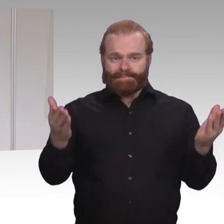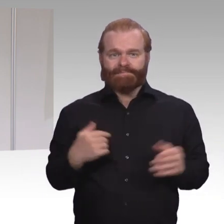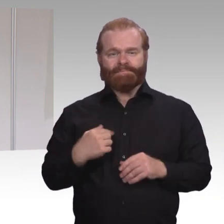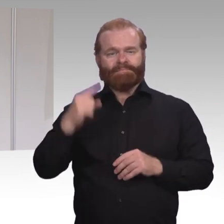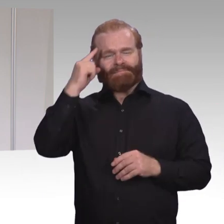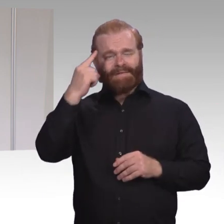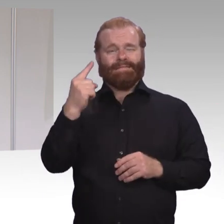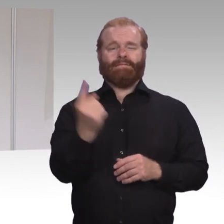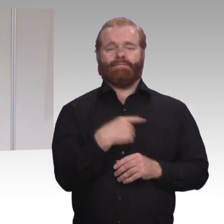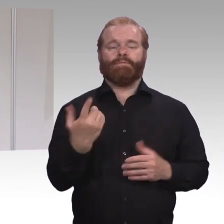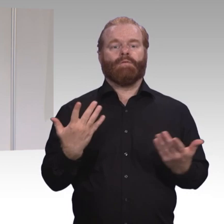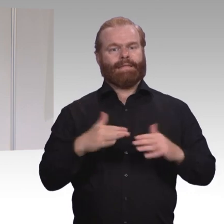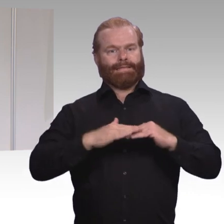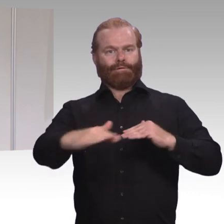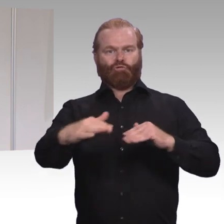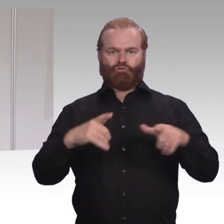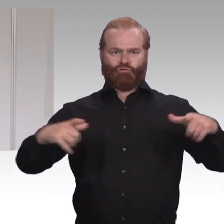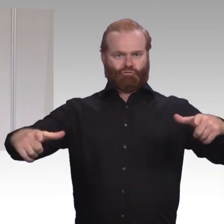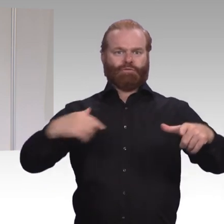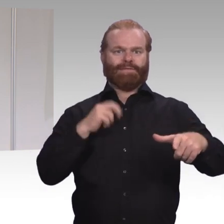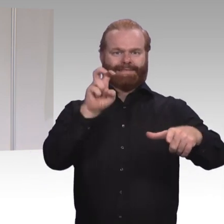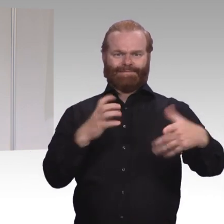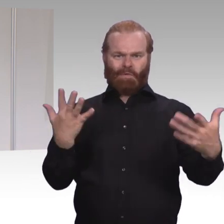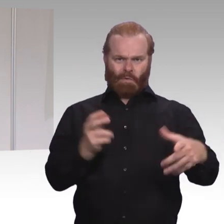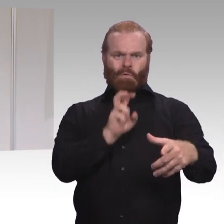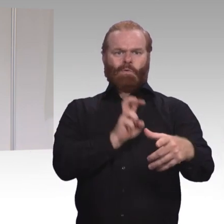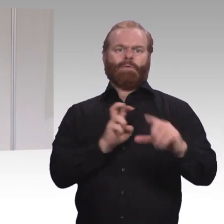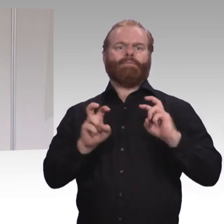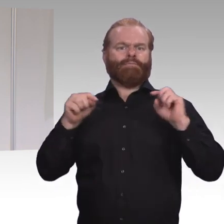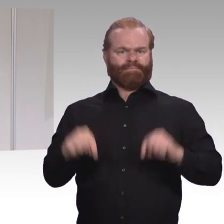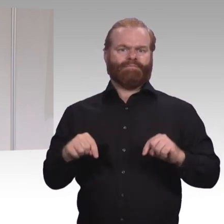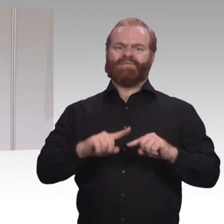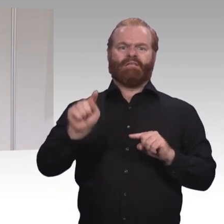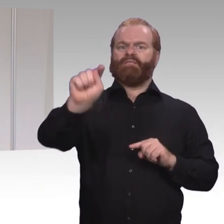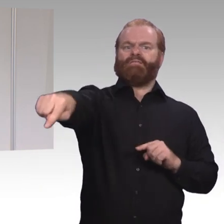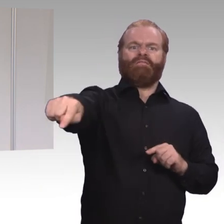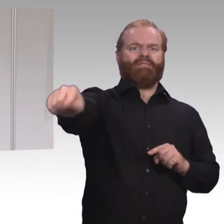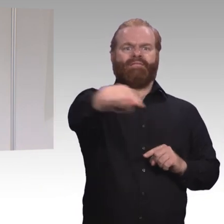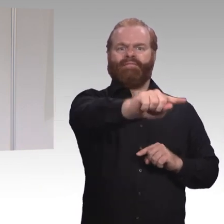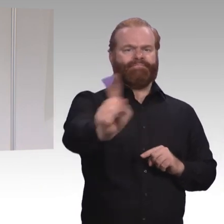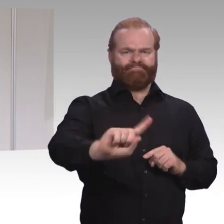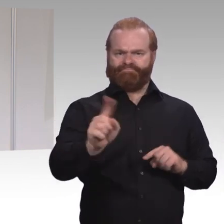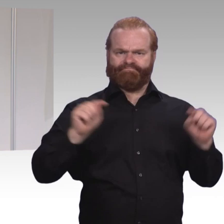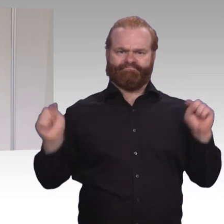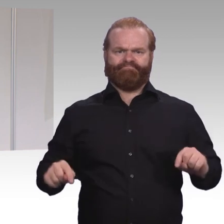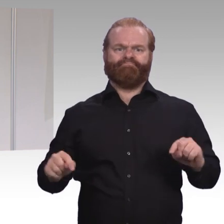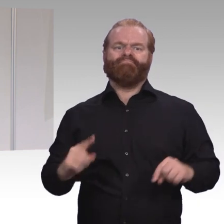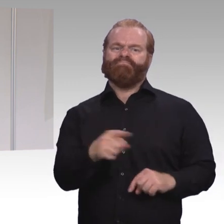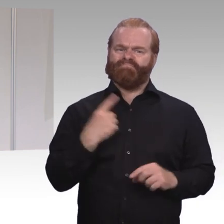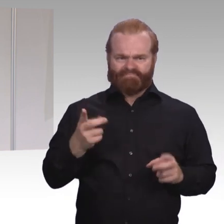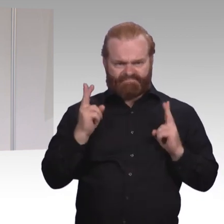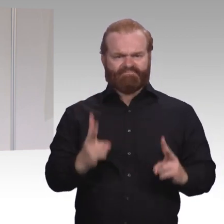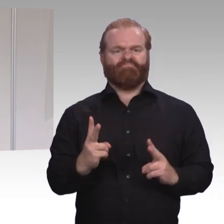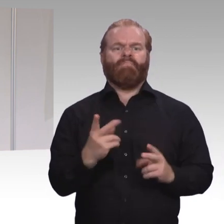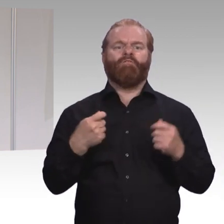wird auch in Zukunft so bleiben. An dem Ziel der Bundesregierung, 2% anzustreben,